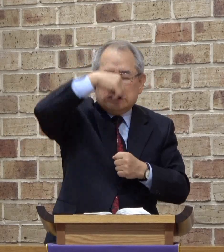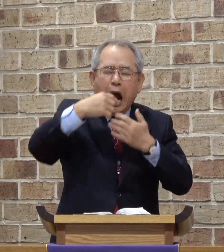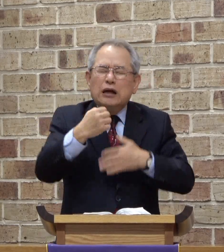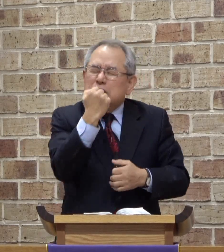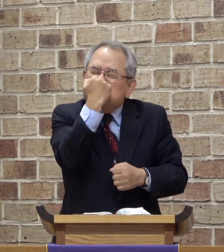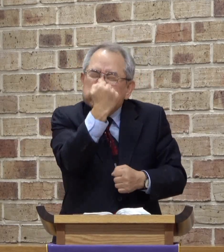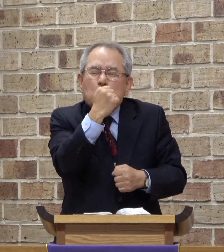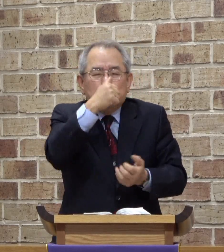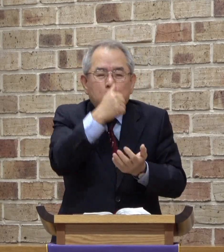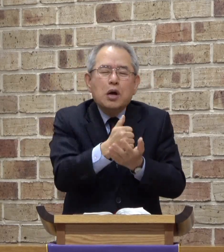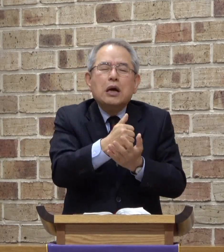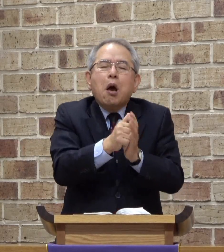확증하셨느니라.